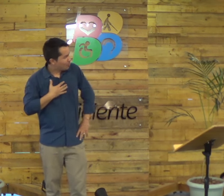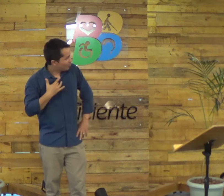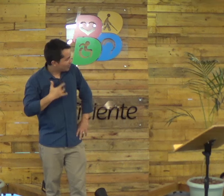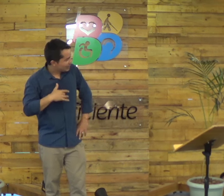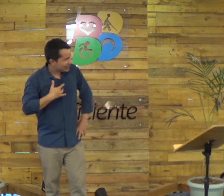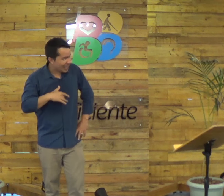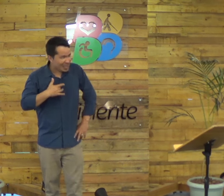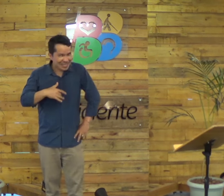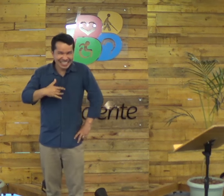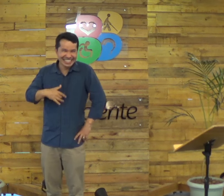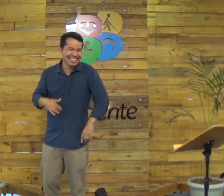como é que ela vai fazer agora,